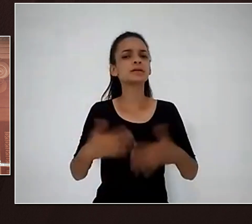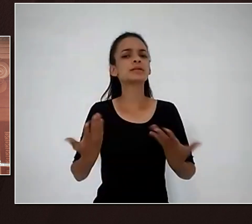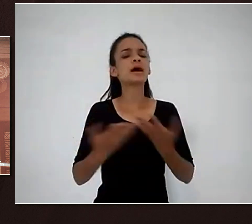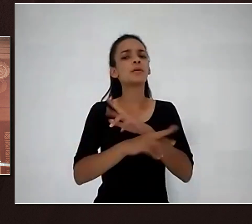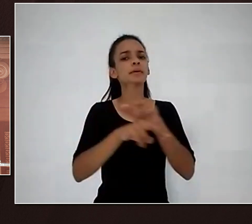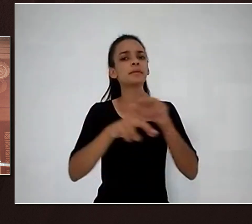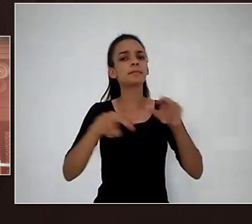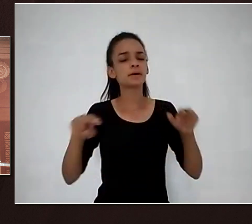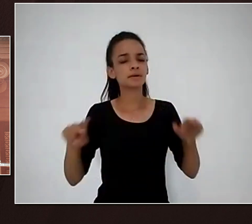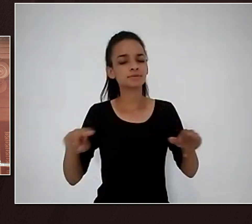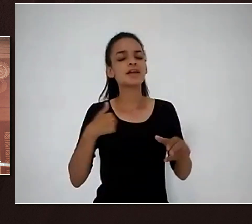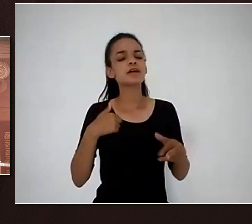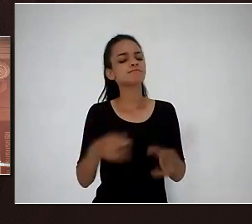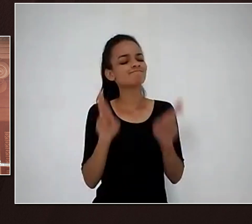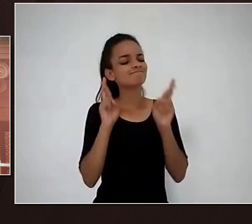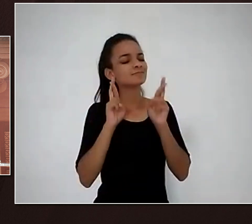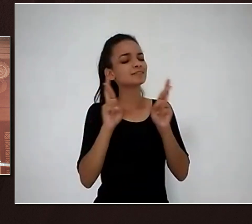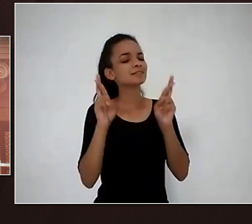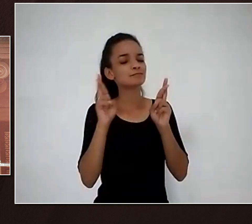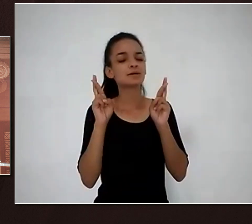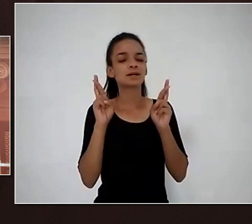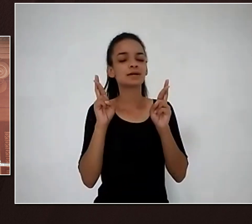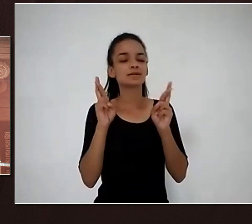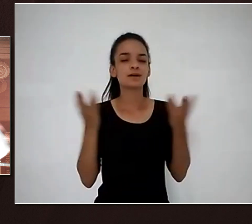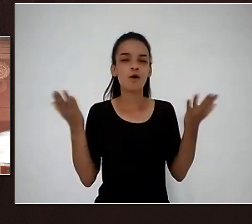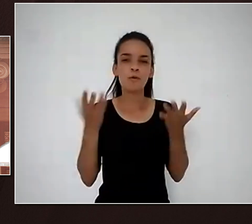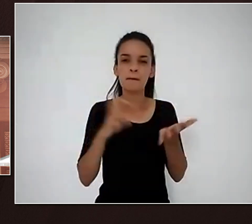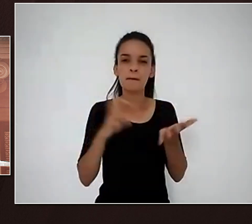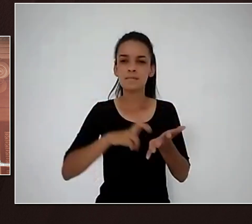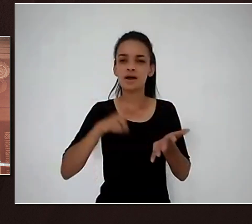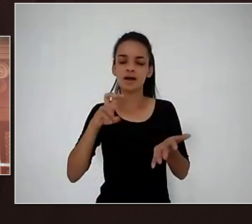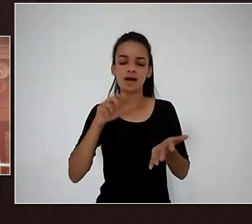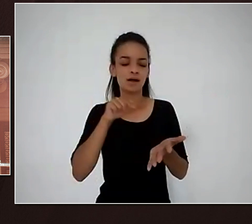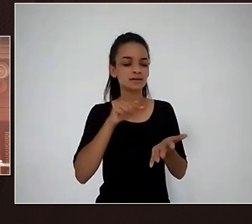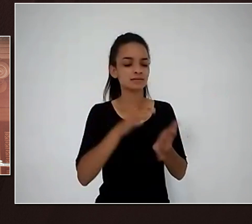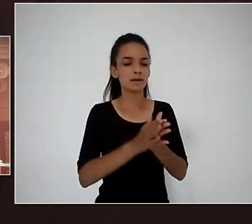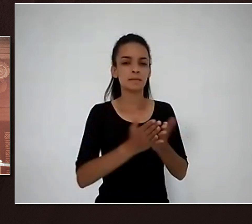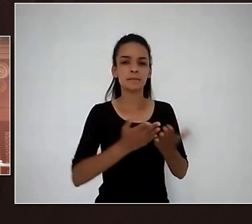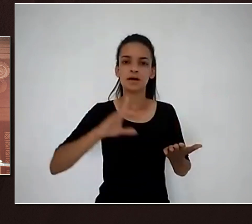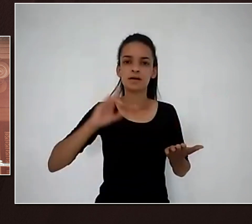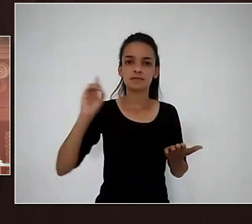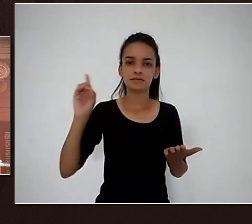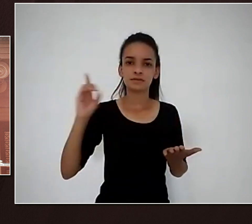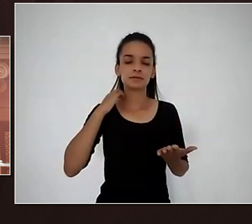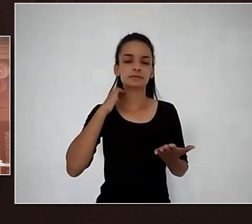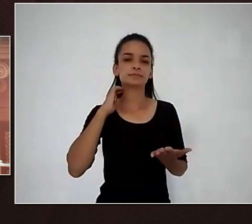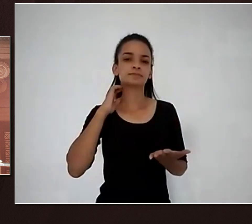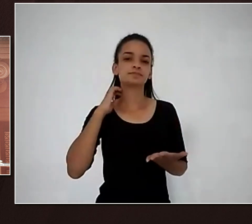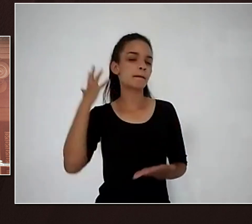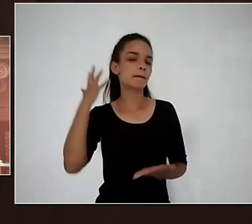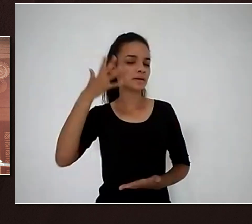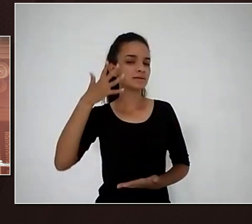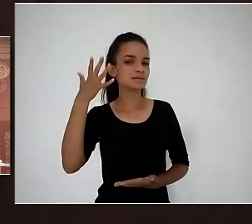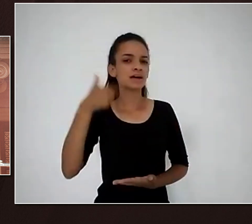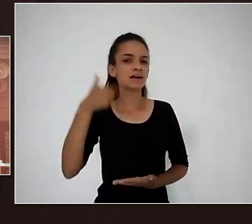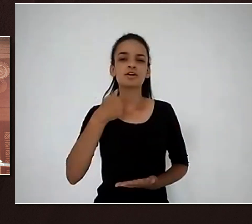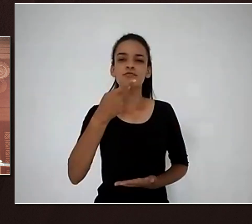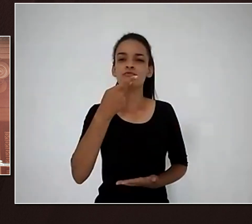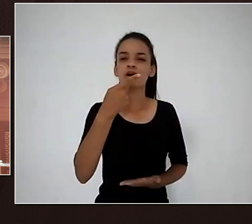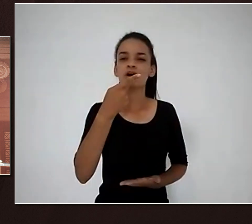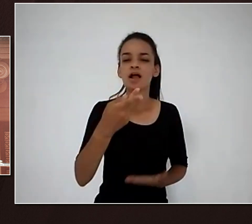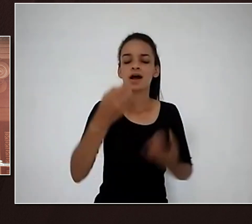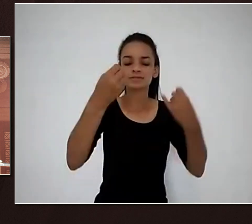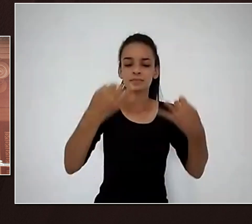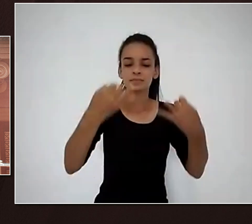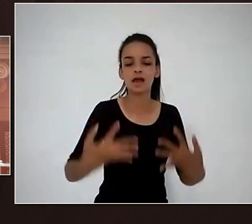espero, essa manhã, essa palavra, eu falei de uma forma bem serena, bem serena. Eu